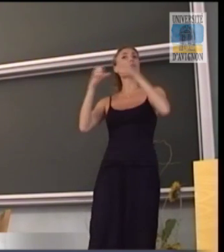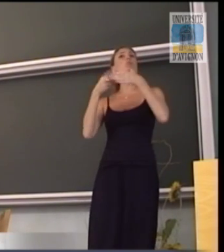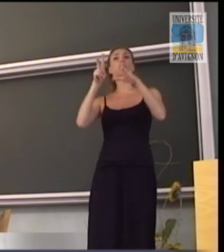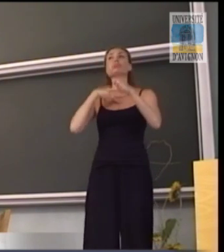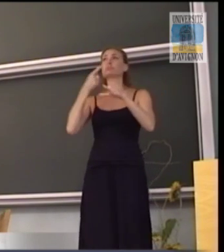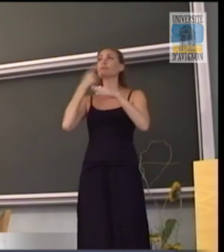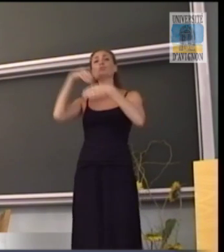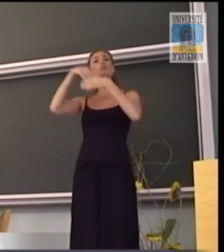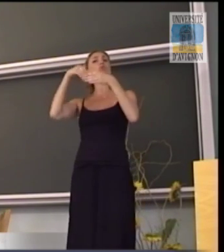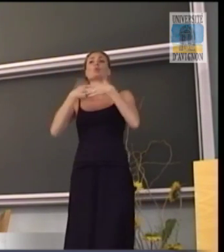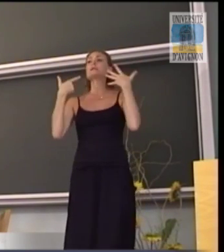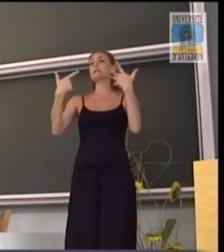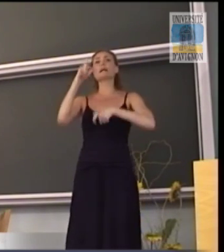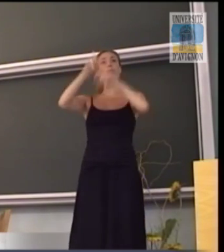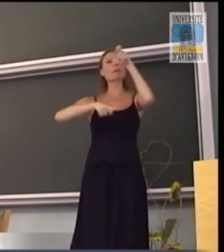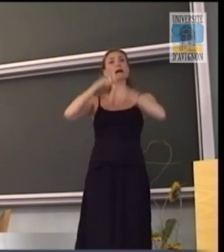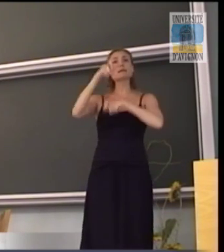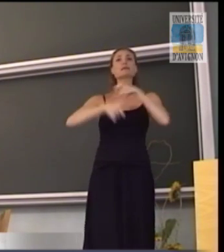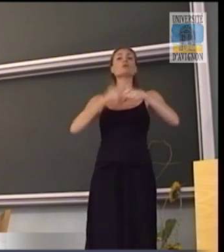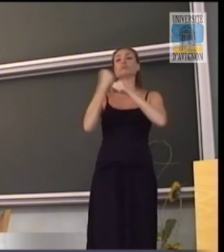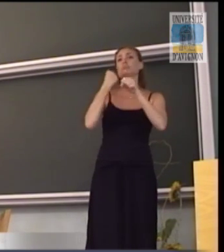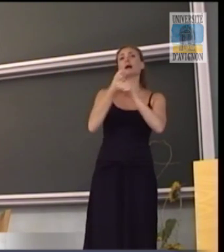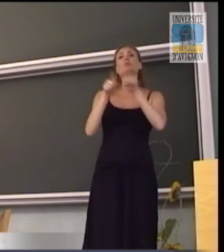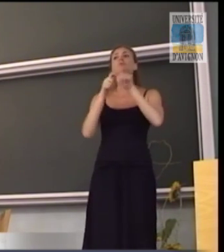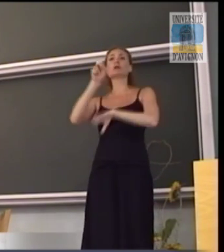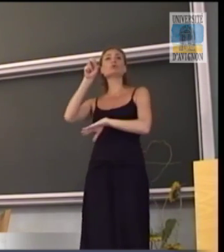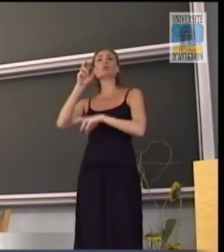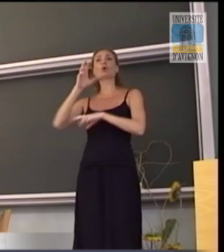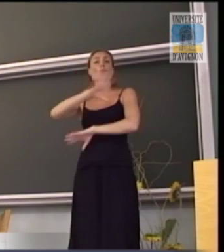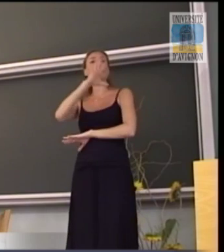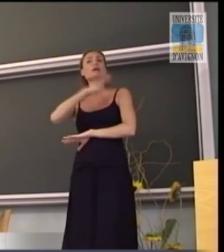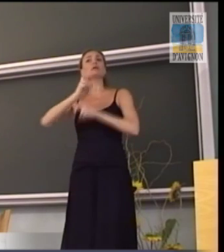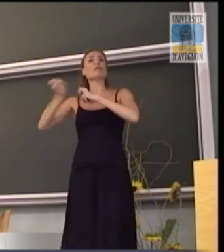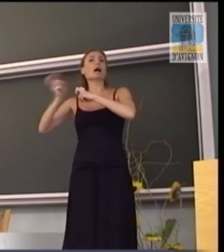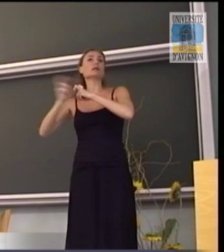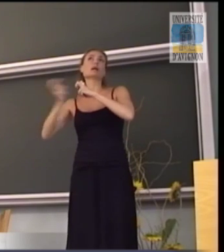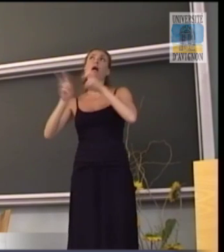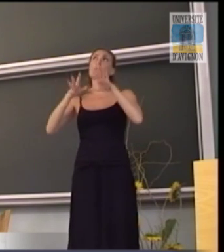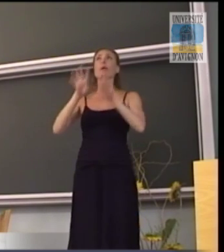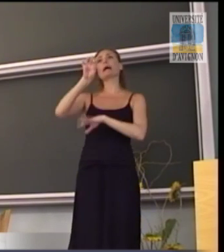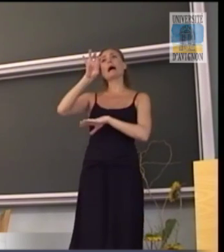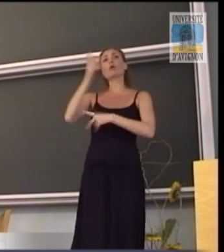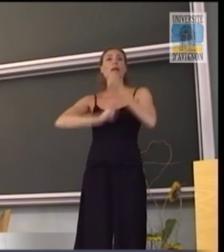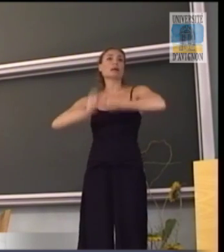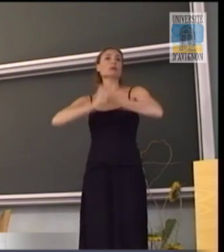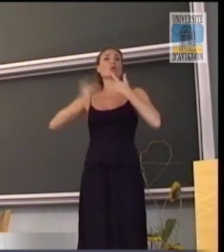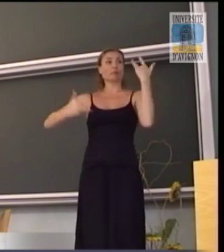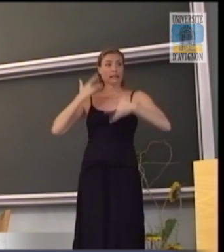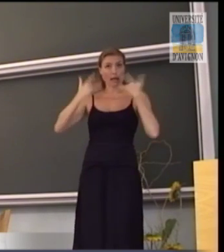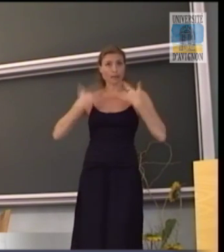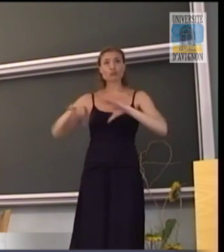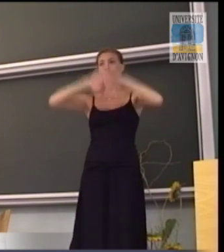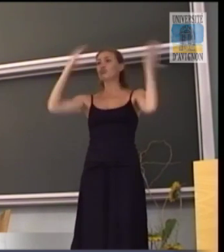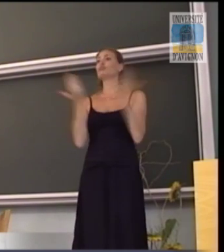avec 30 professeurs vacataires et à peu près une quarantaine d'intermittents par an. Voilà qui nous sommes.